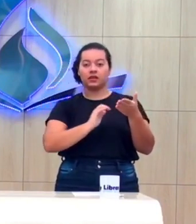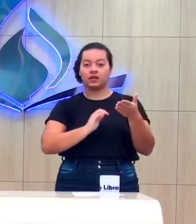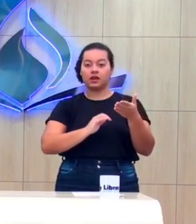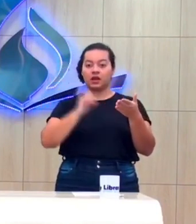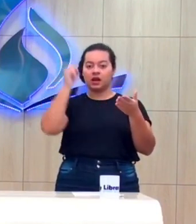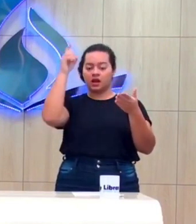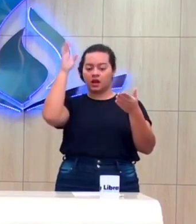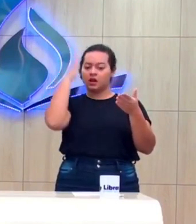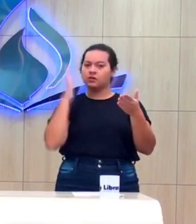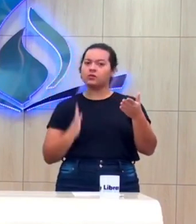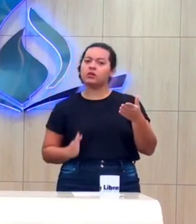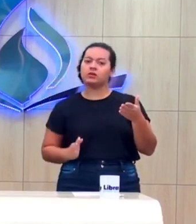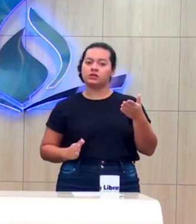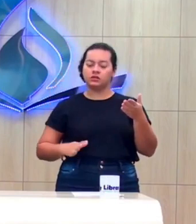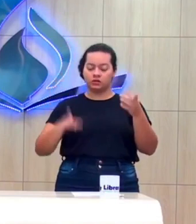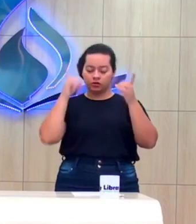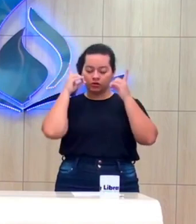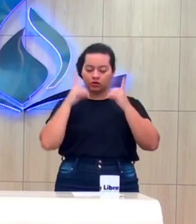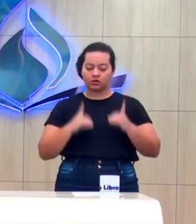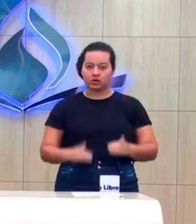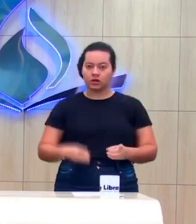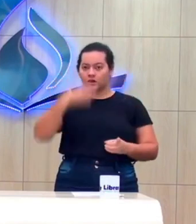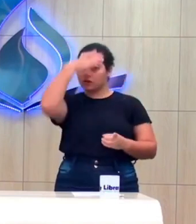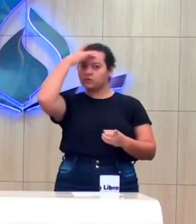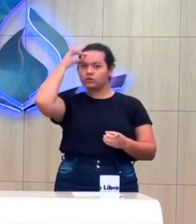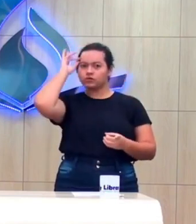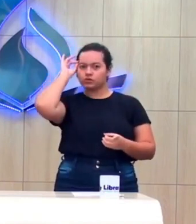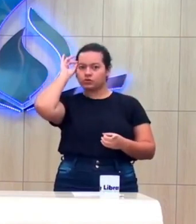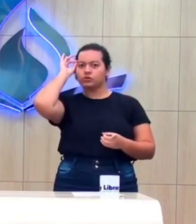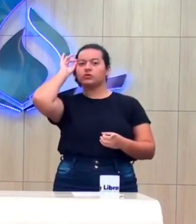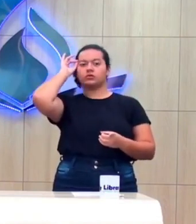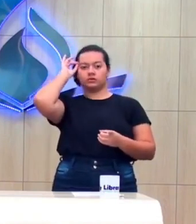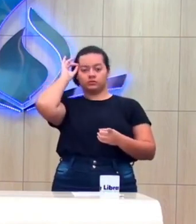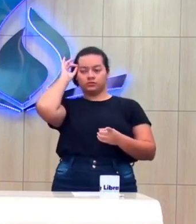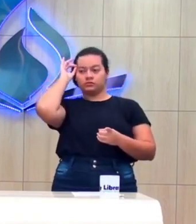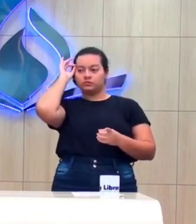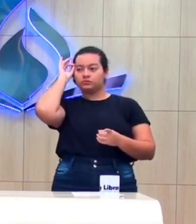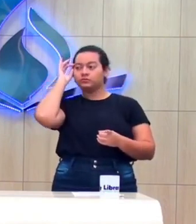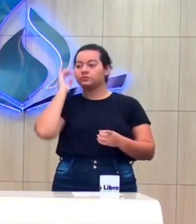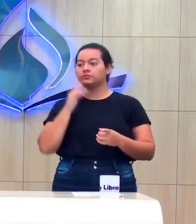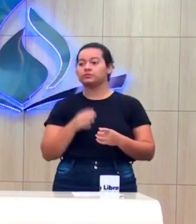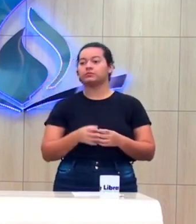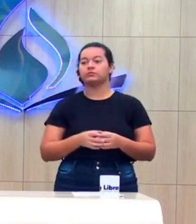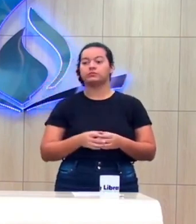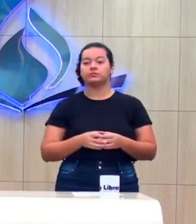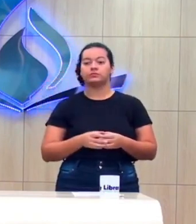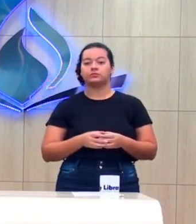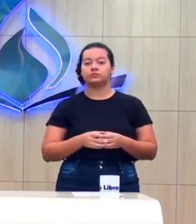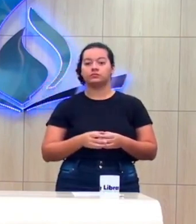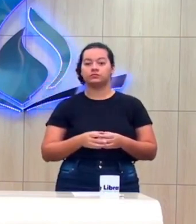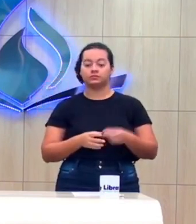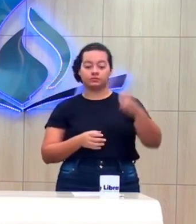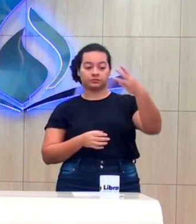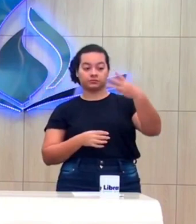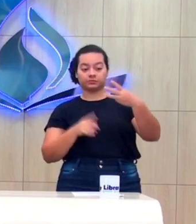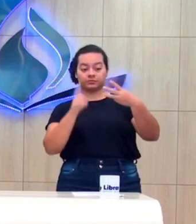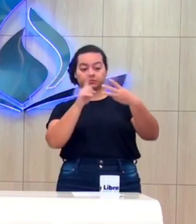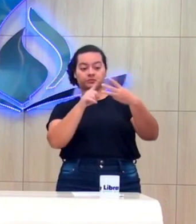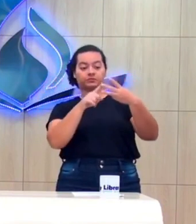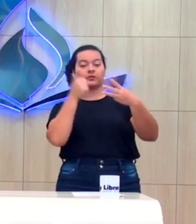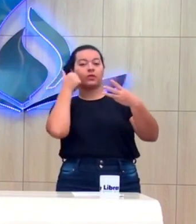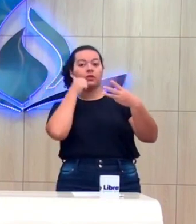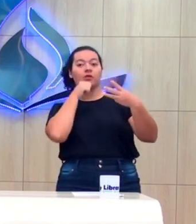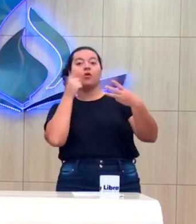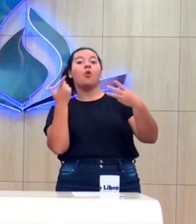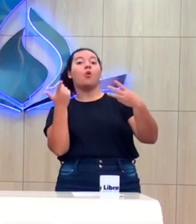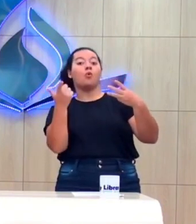direitos das pessoas com deficiência. E uma outra surda